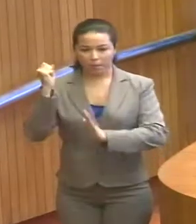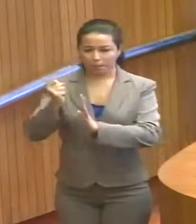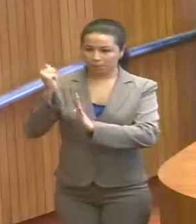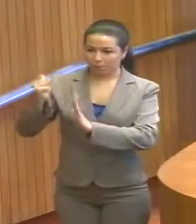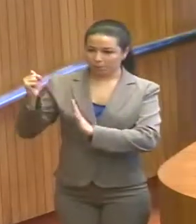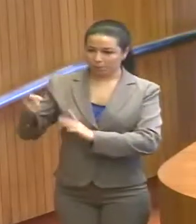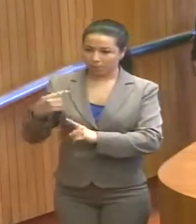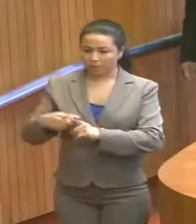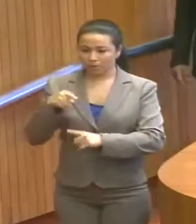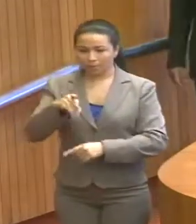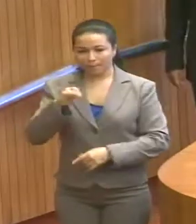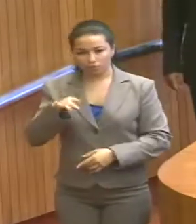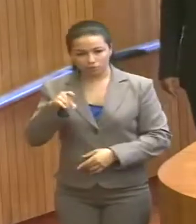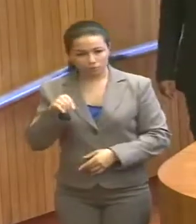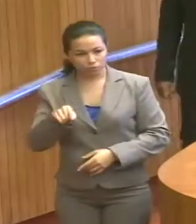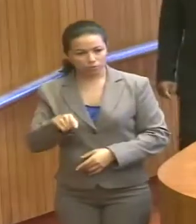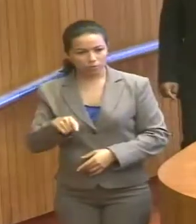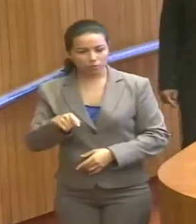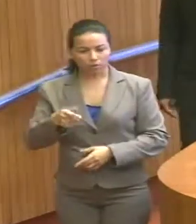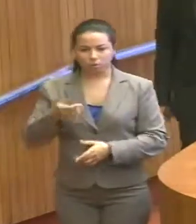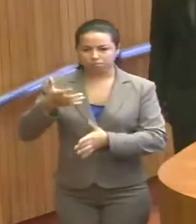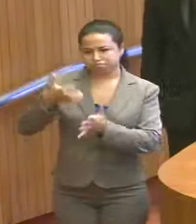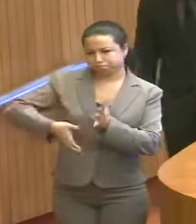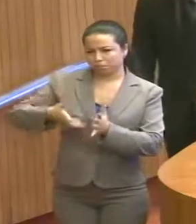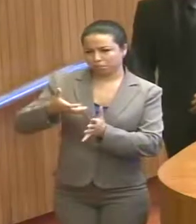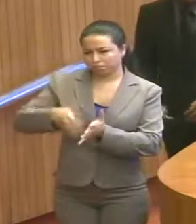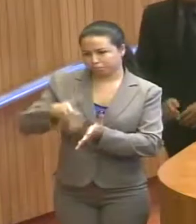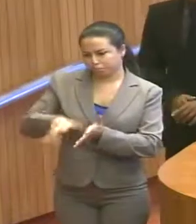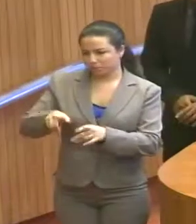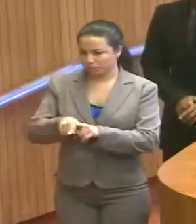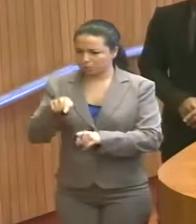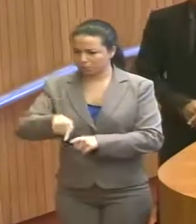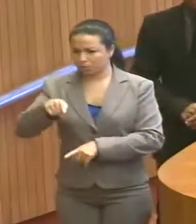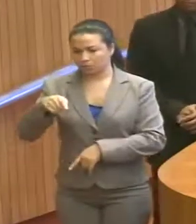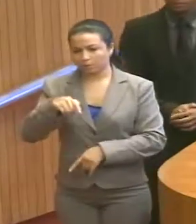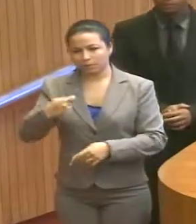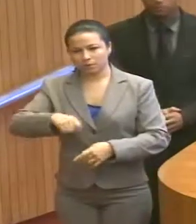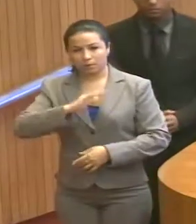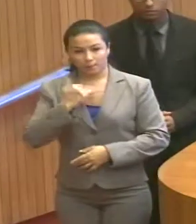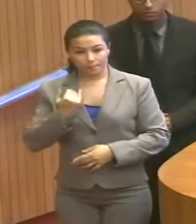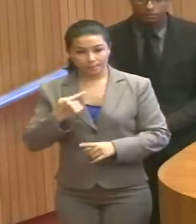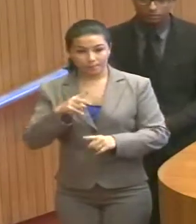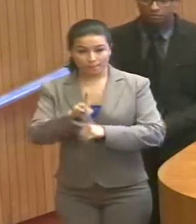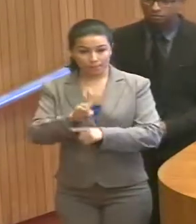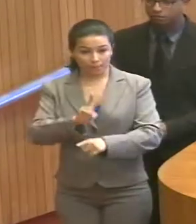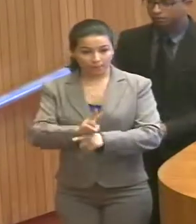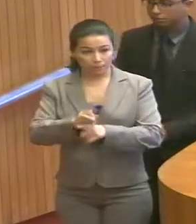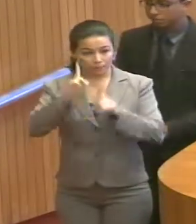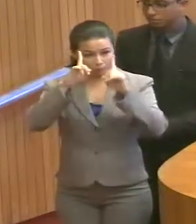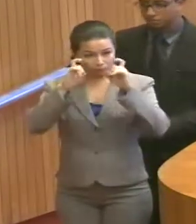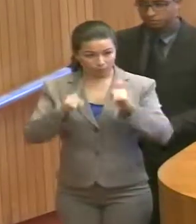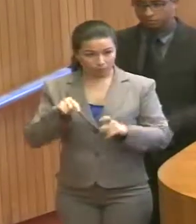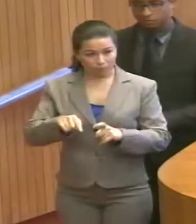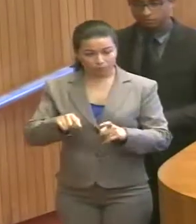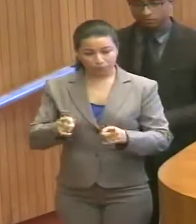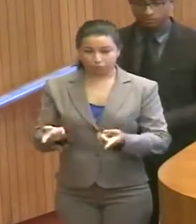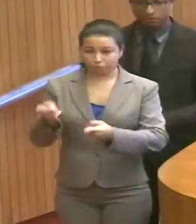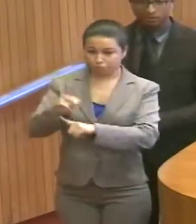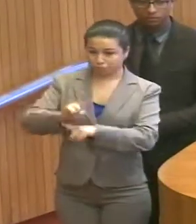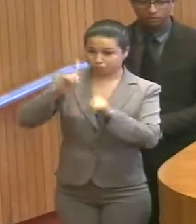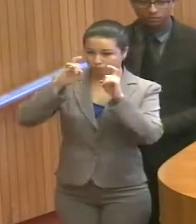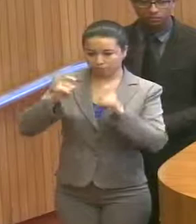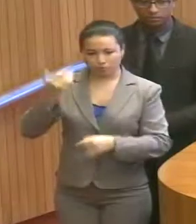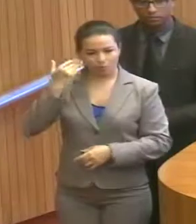preso, porque preso é bandido, preso estupra, e o resultado dele também tem que morrer. Na defesa da violência pela violência,